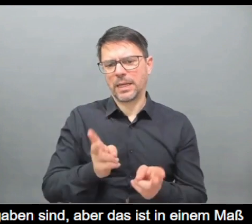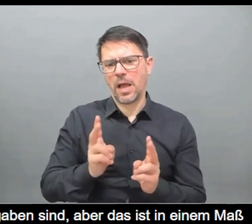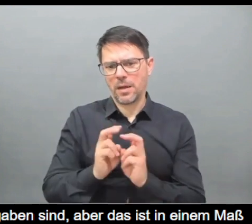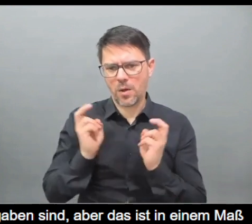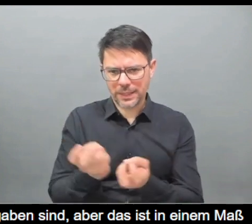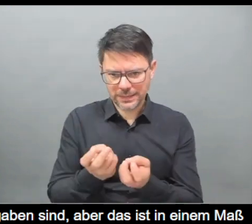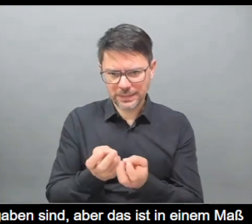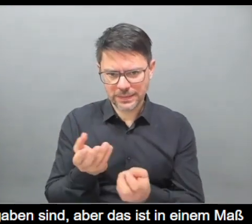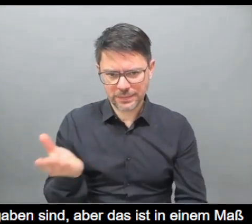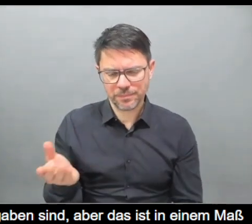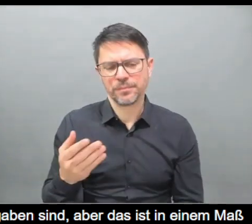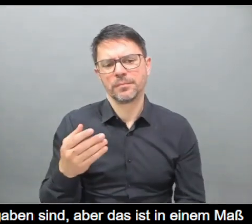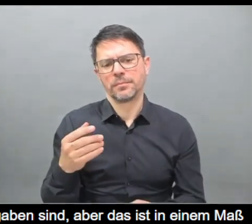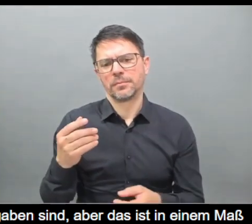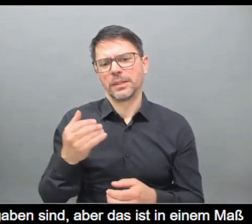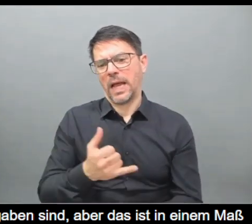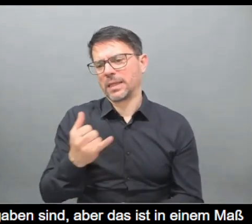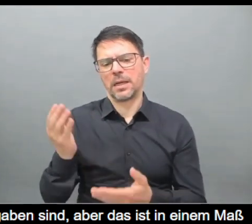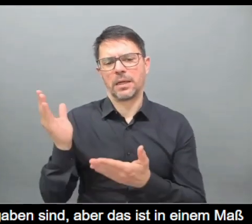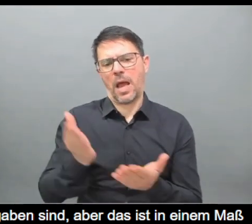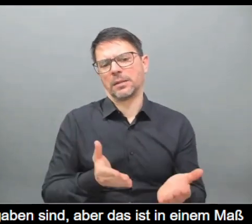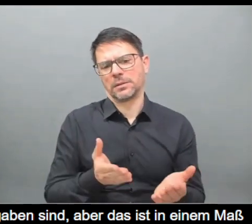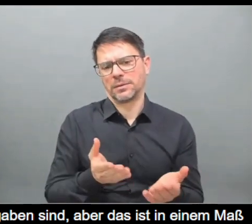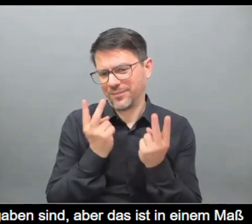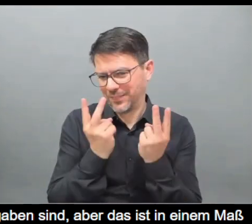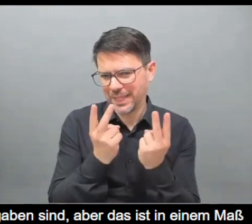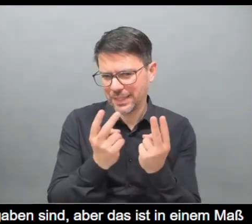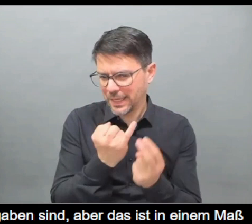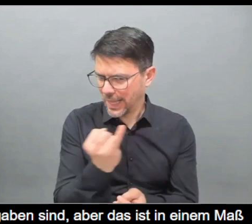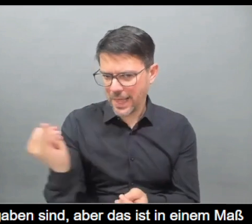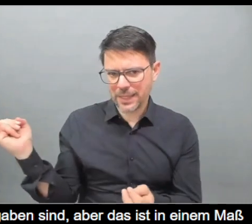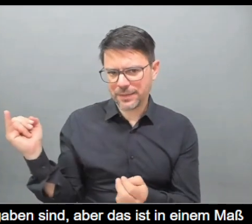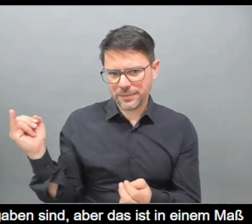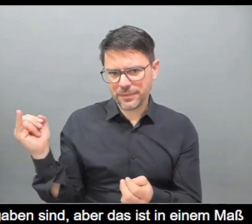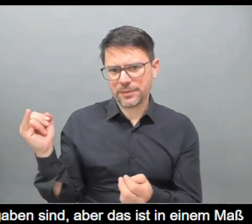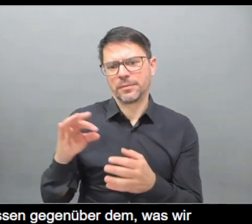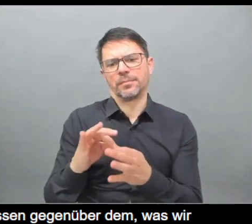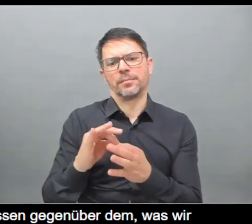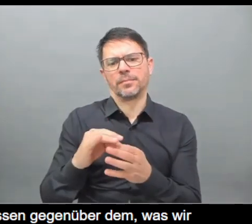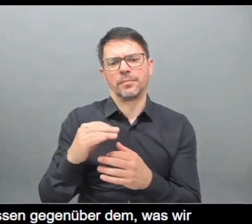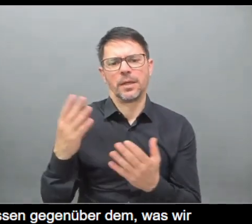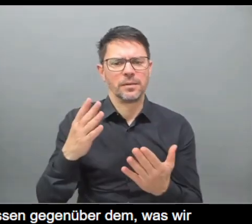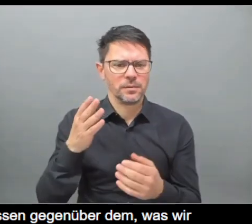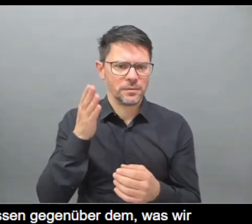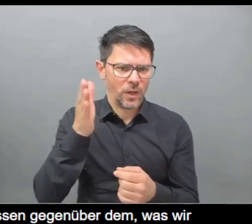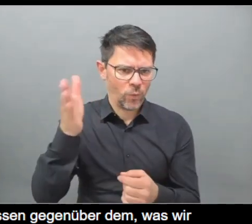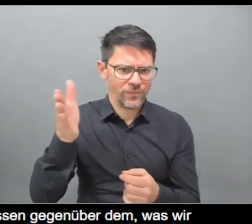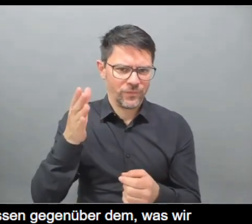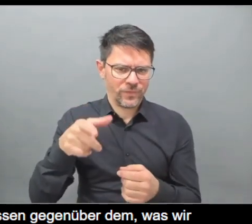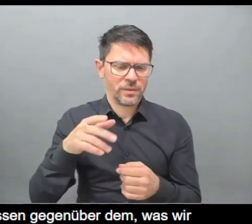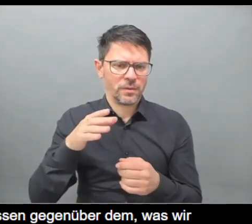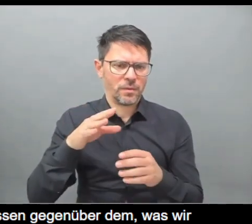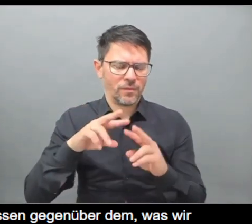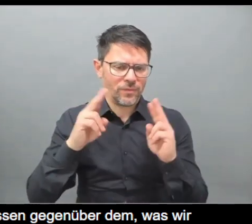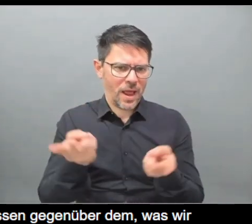zwischen dem westlichen Gedanken der liberalen Demokratien auf der einen Seite und autoritären Regimen, die, so wie Russland das jetzt